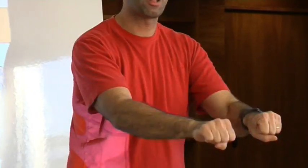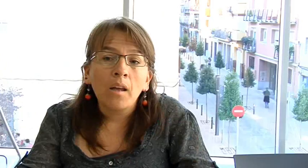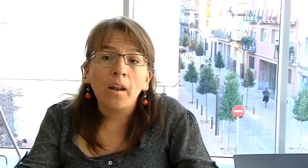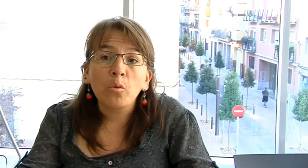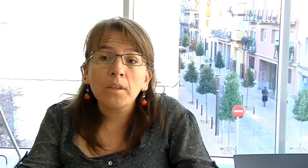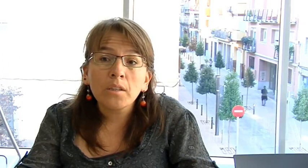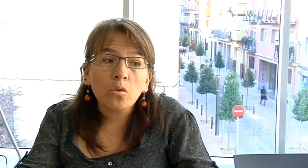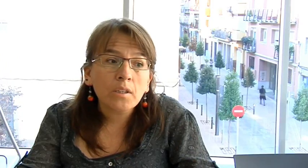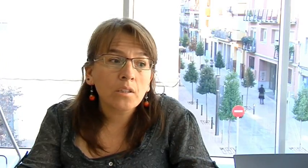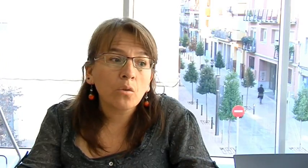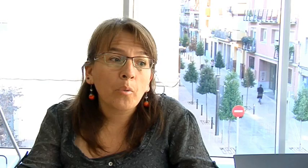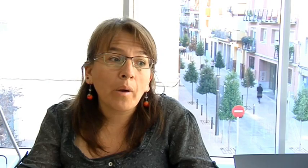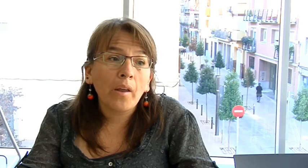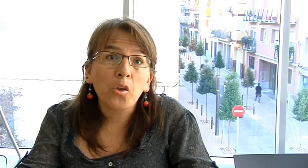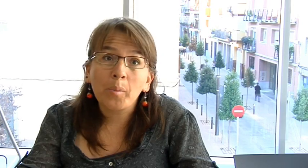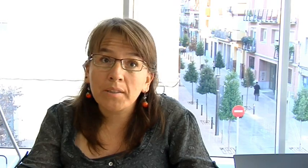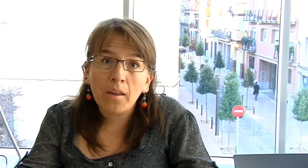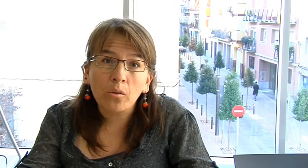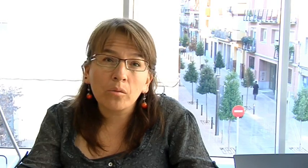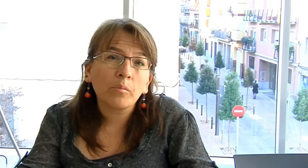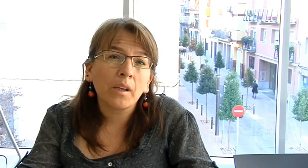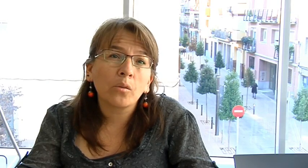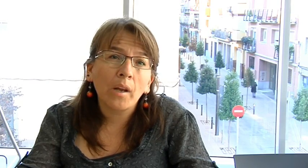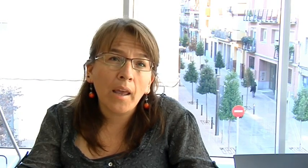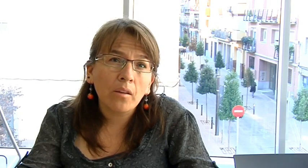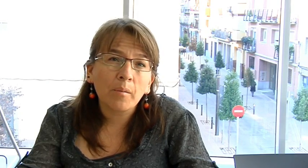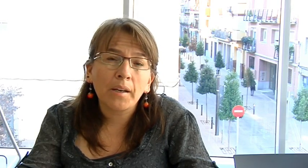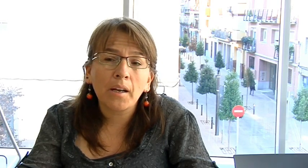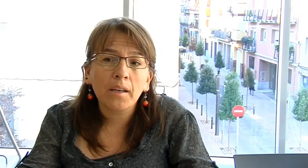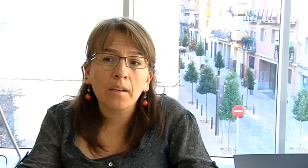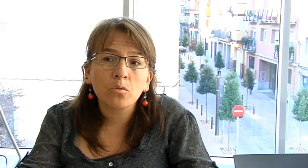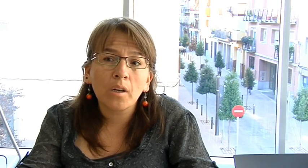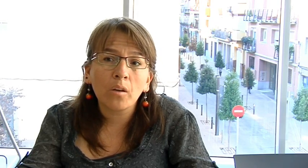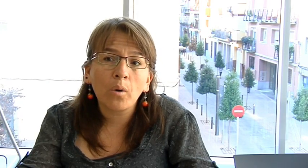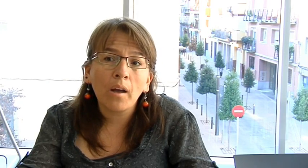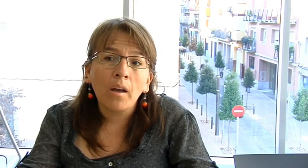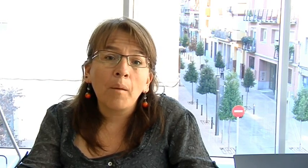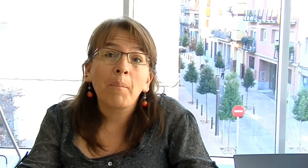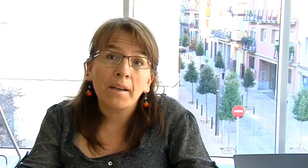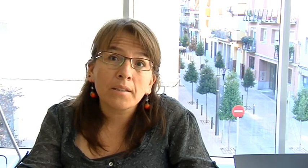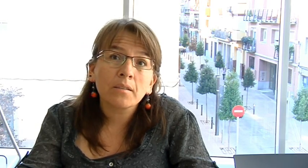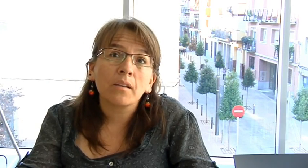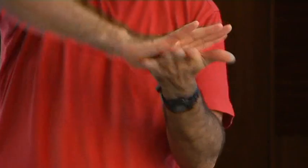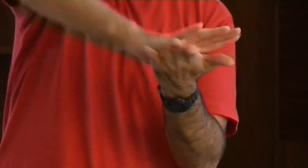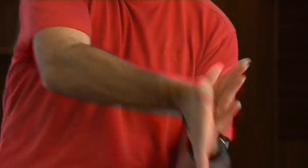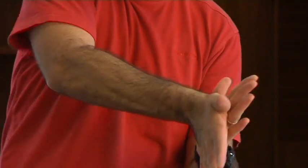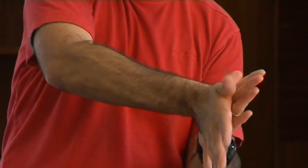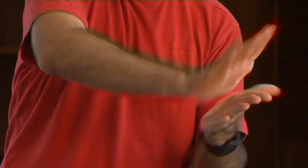La lengua de signos ha sido aprobada el año pasado, ¿no?, mediante una ley, de manera que es una lengua más en el patrimonio